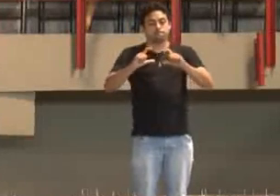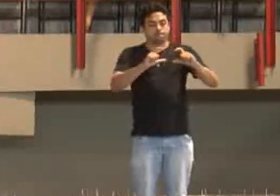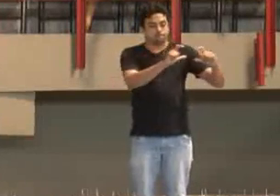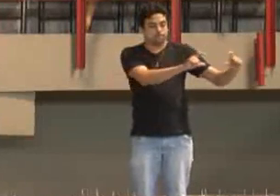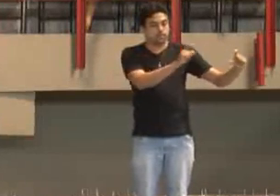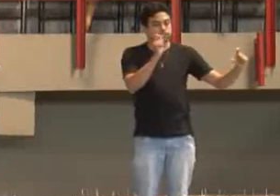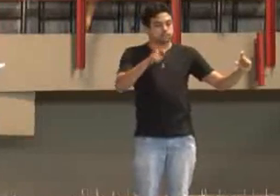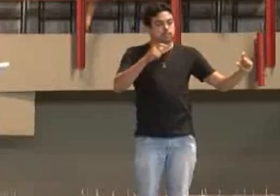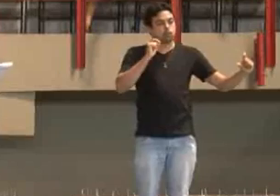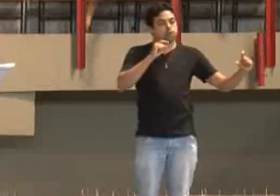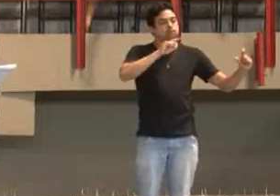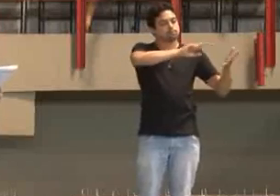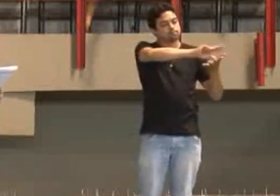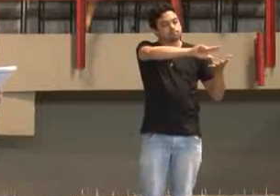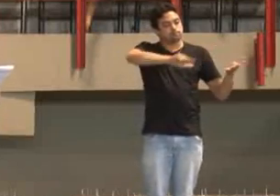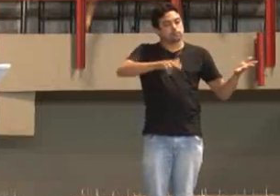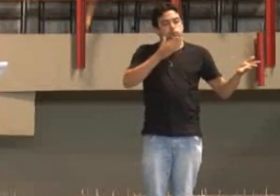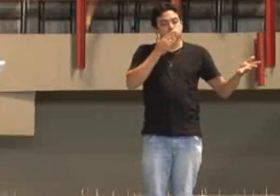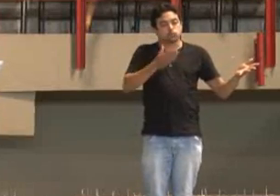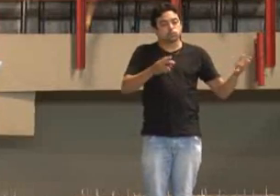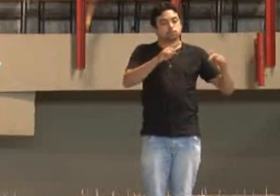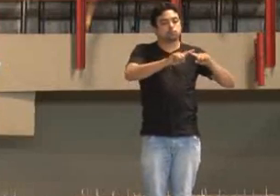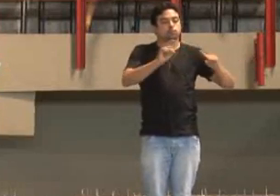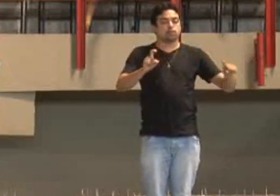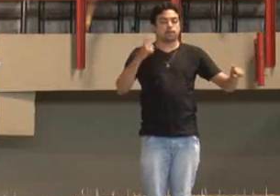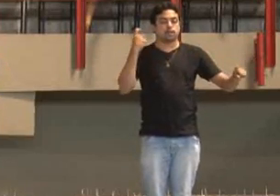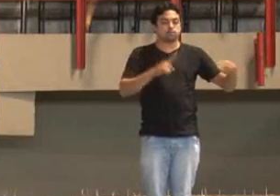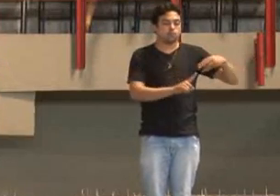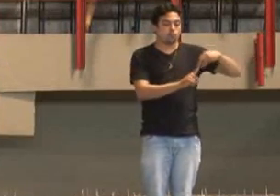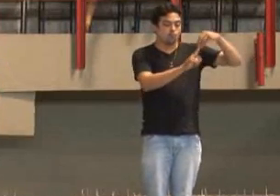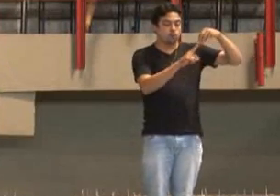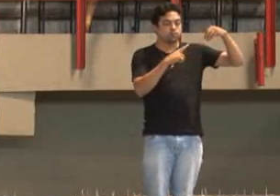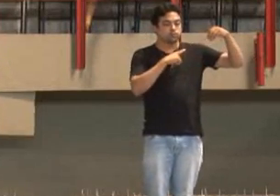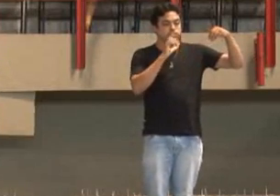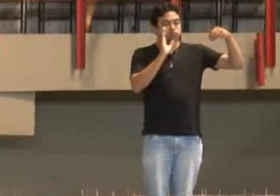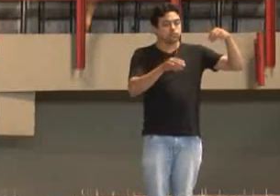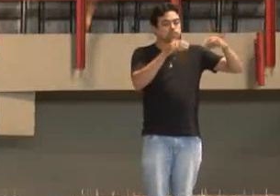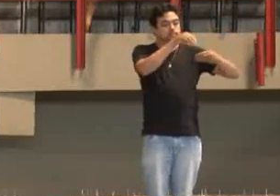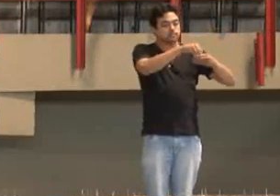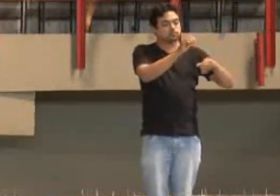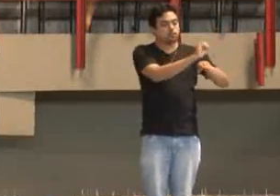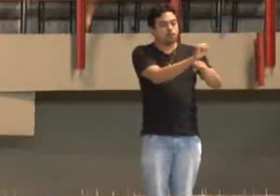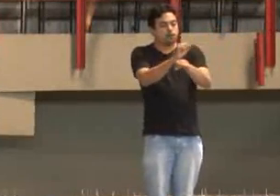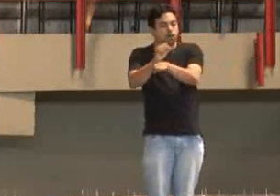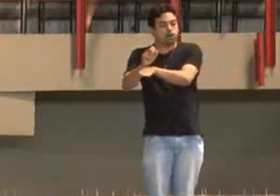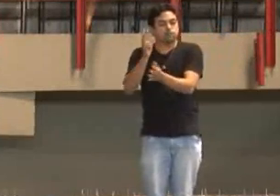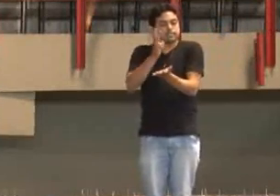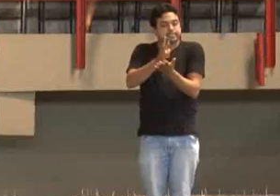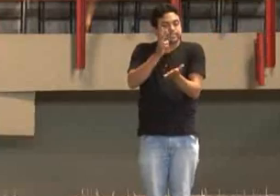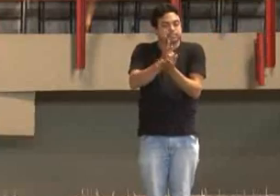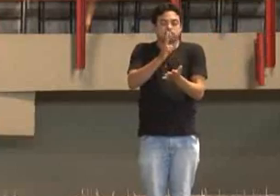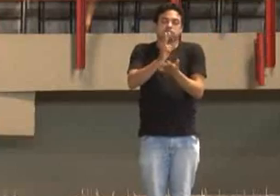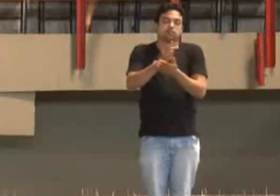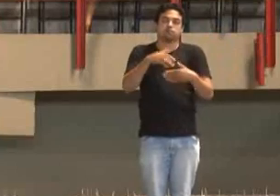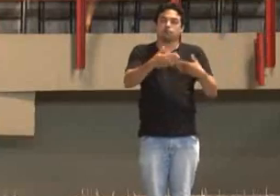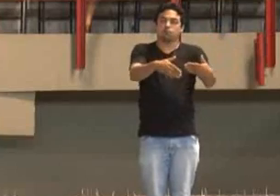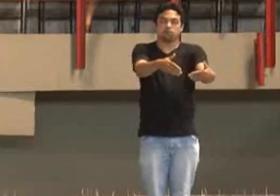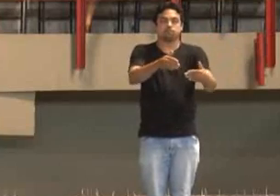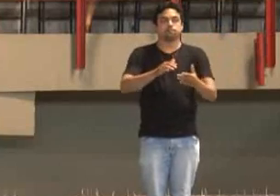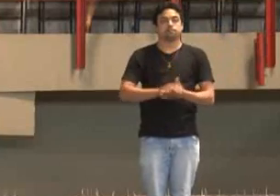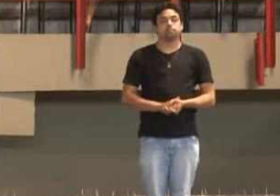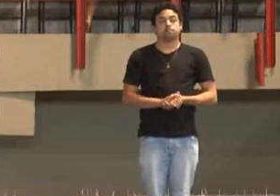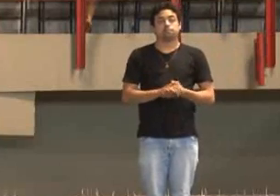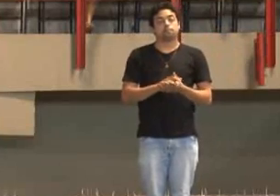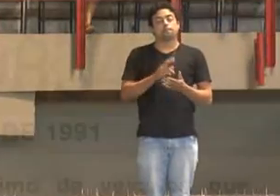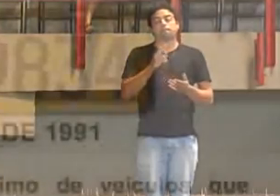combinações possíveis, havendo somente uma combinação que acompanha o veículo por toda a vida. A pergunta da